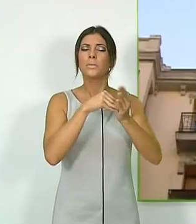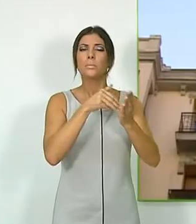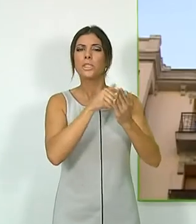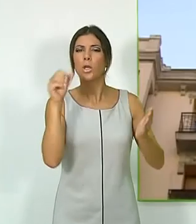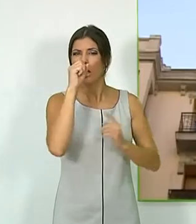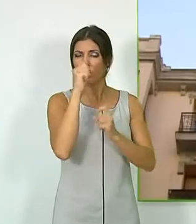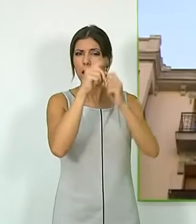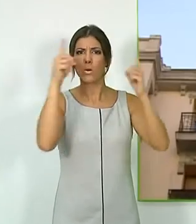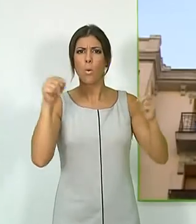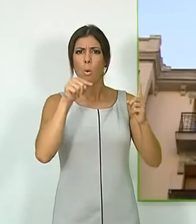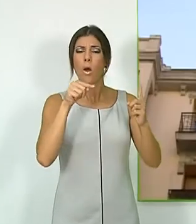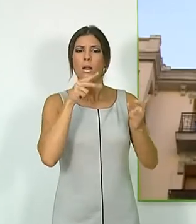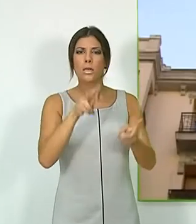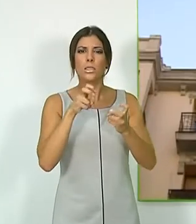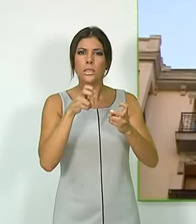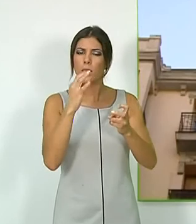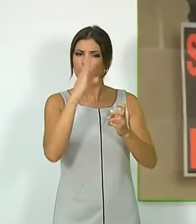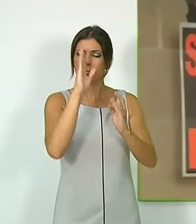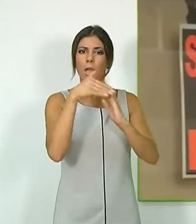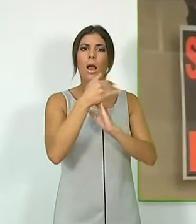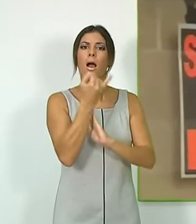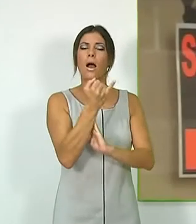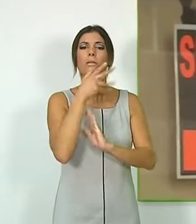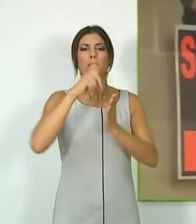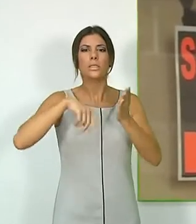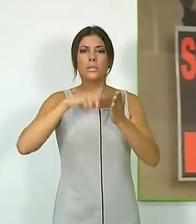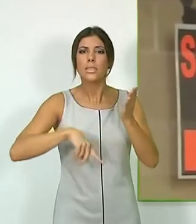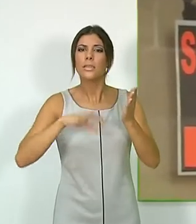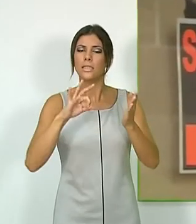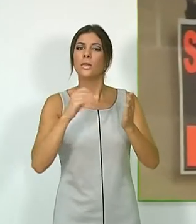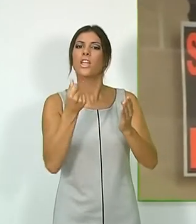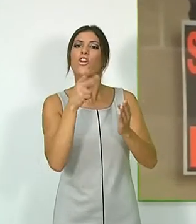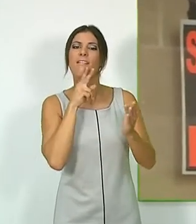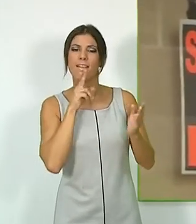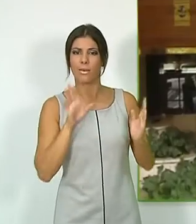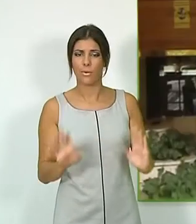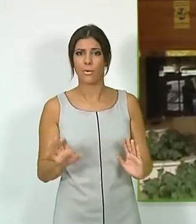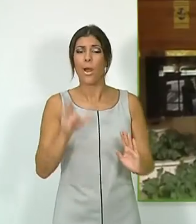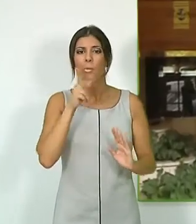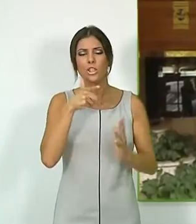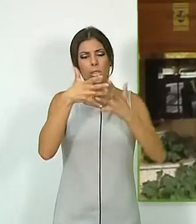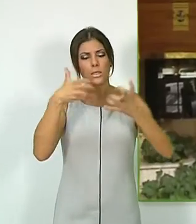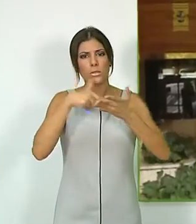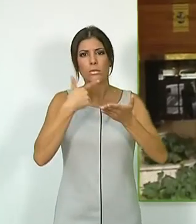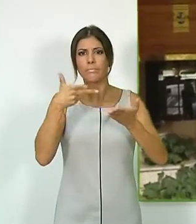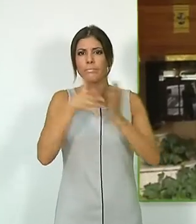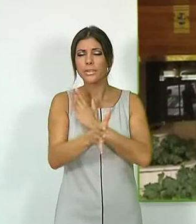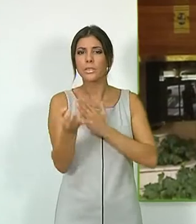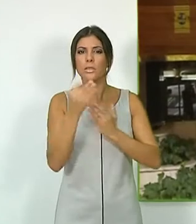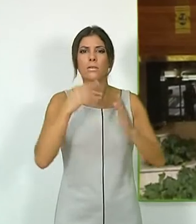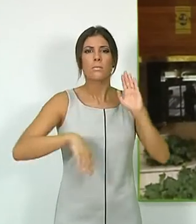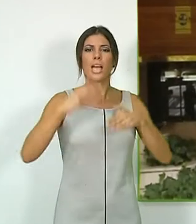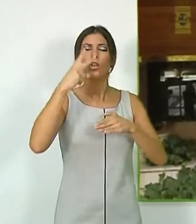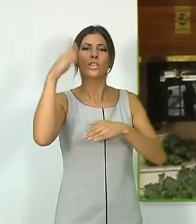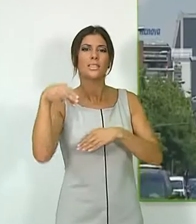cifra en 3.000 millones de euros anuales las rentas sumergidas derivadas de los arrendamientos en negro. El texto asegura que